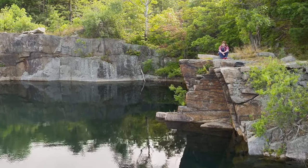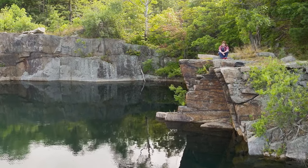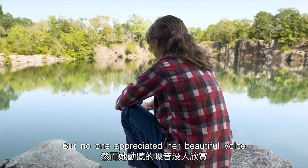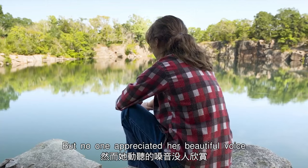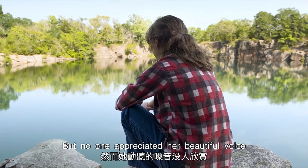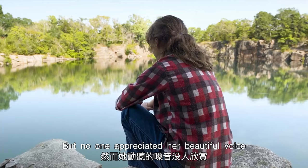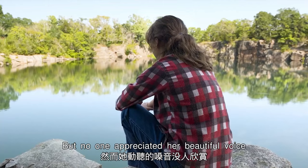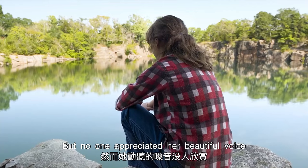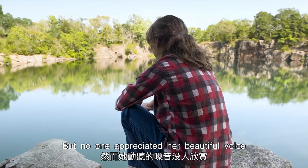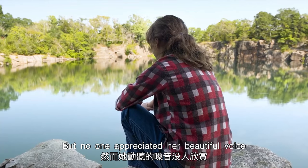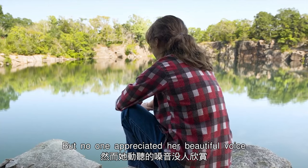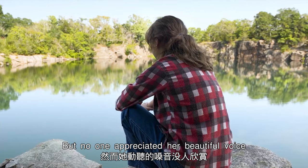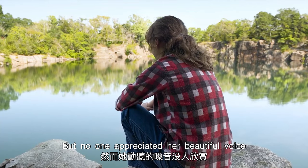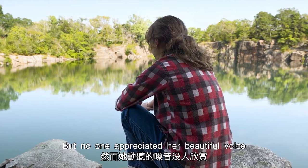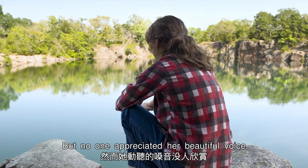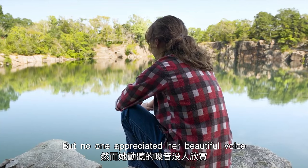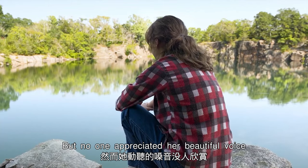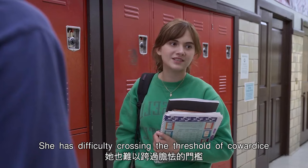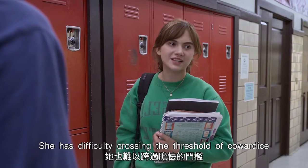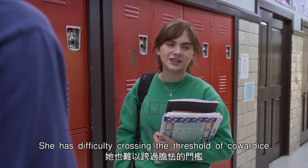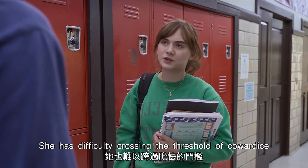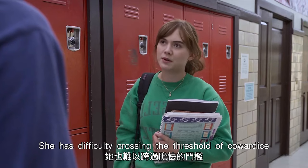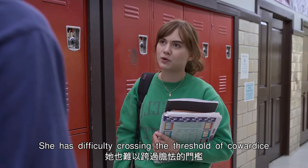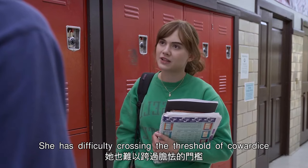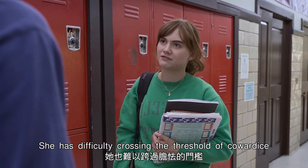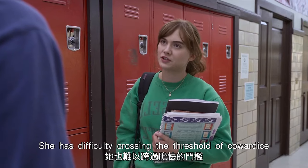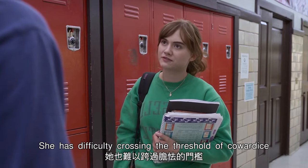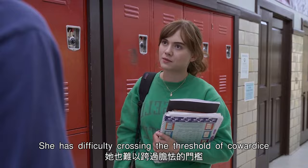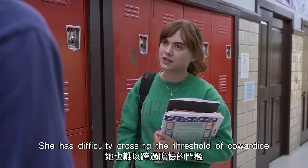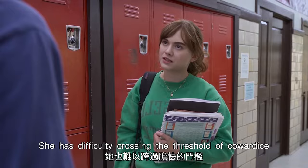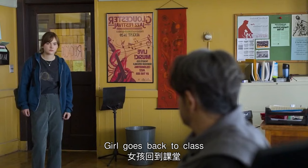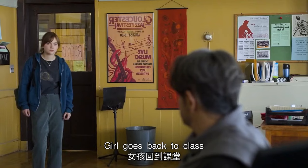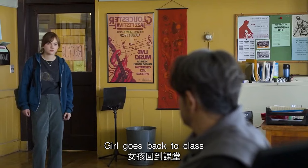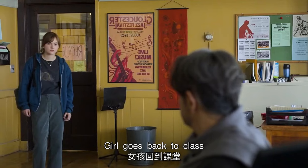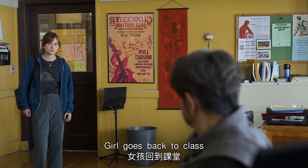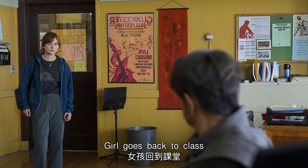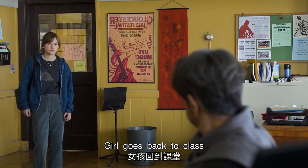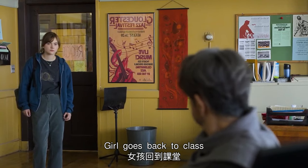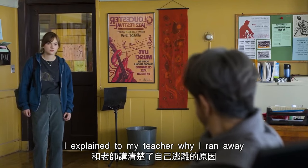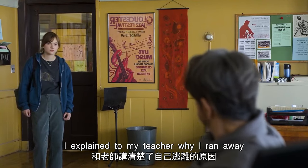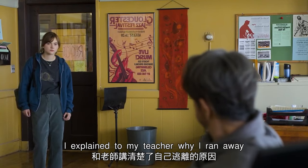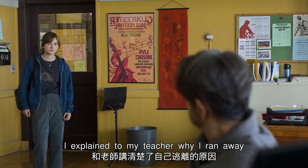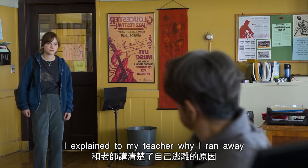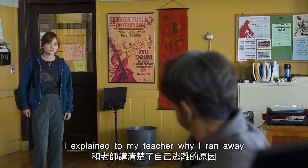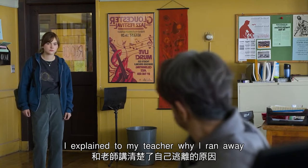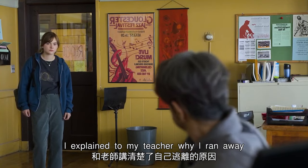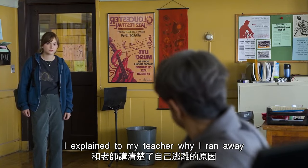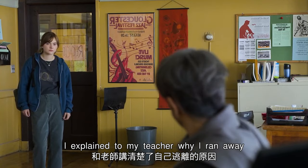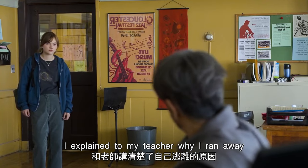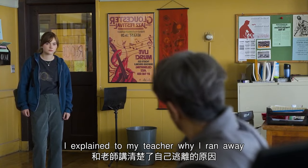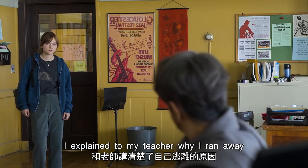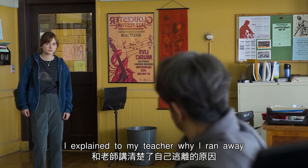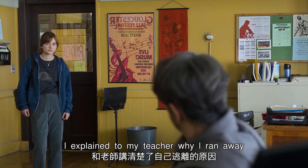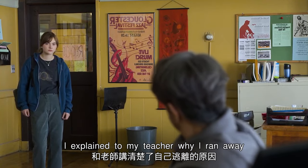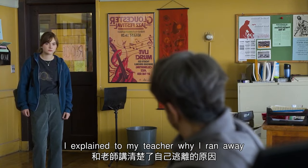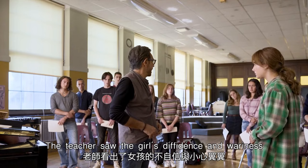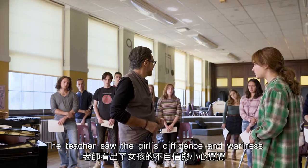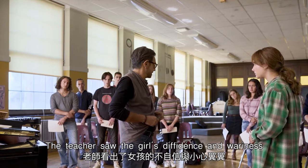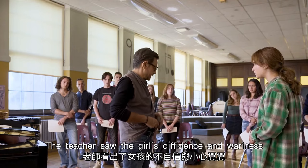然而她动听的嗓音没人欣赏她也难以跨过胆气的门槛女孩回到课堂和老师讲清楚了自己逃离的原因老师看